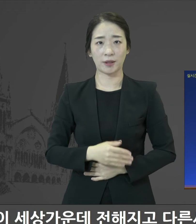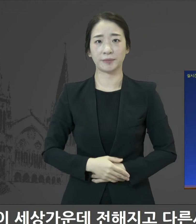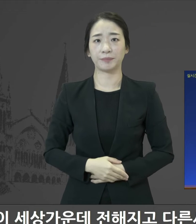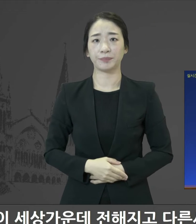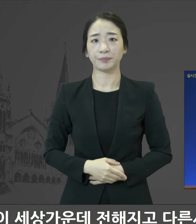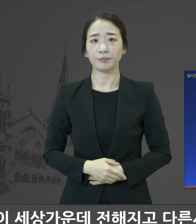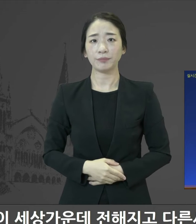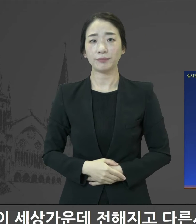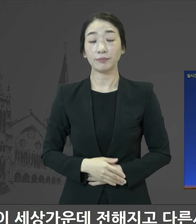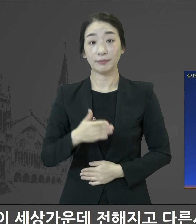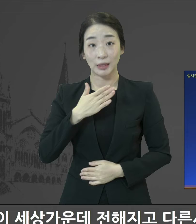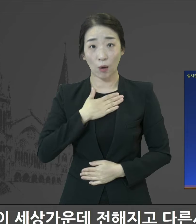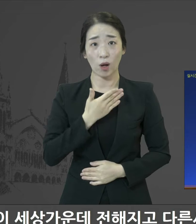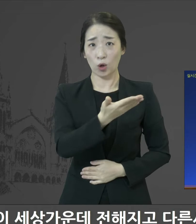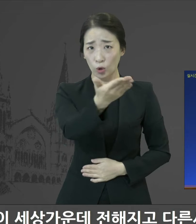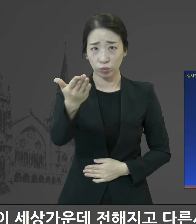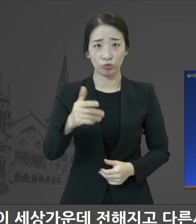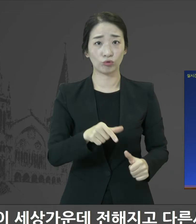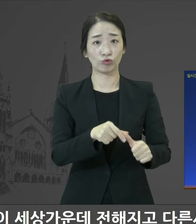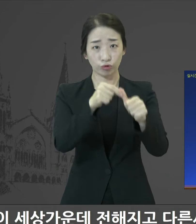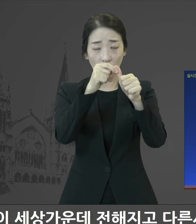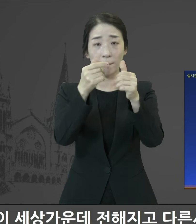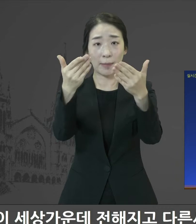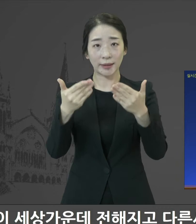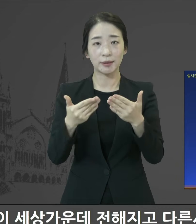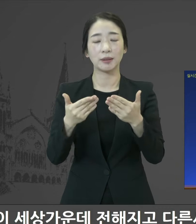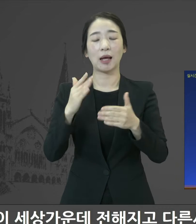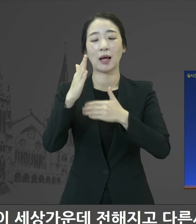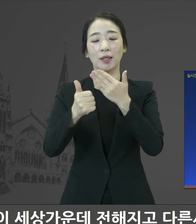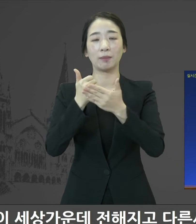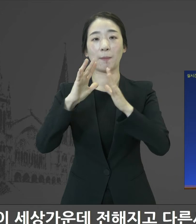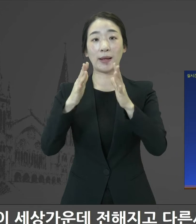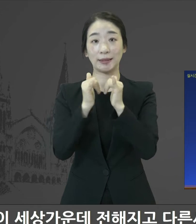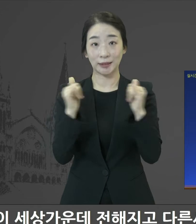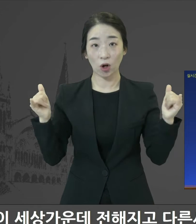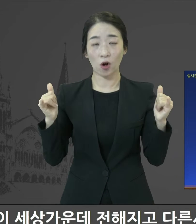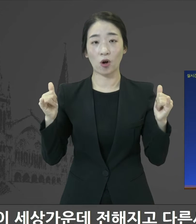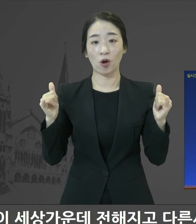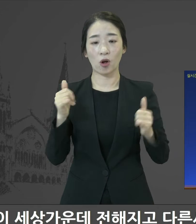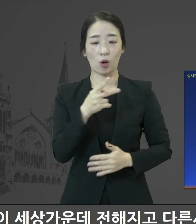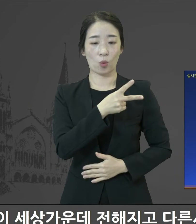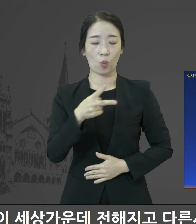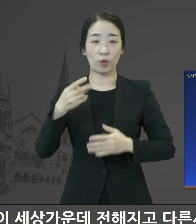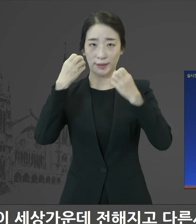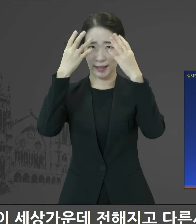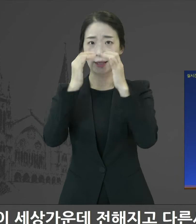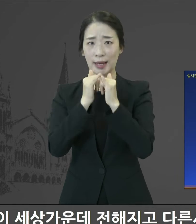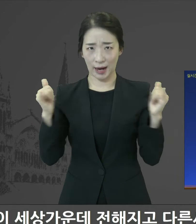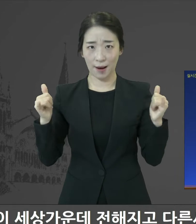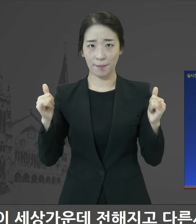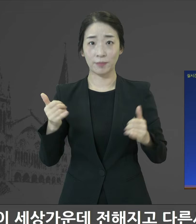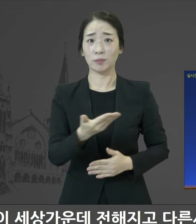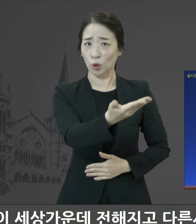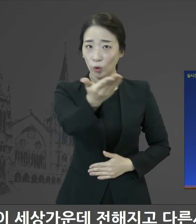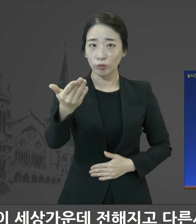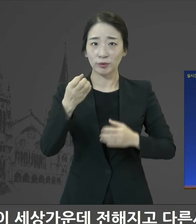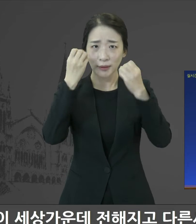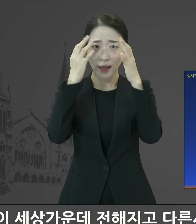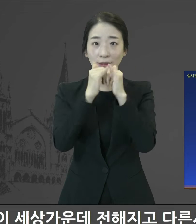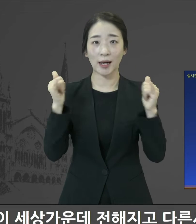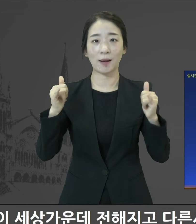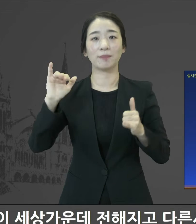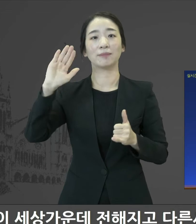저와 여러분 구원받은 모든 하나님의 백성들은 새 사람입니다. 새 사람으로 사시기를 주 안에서